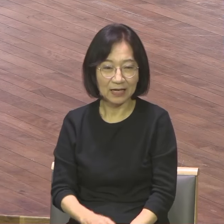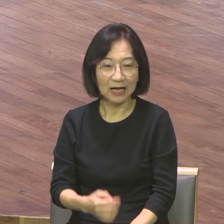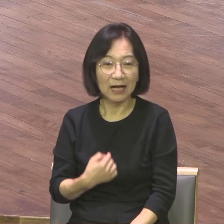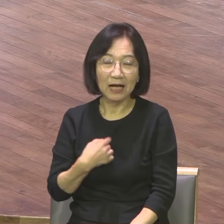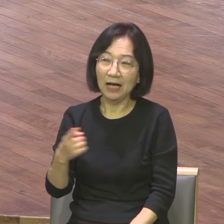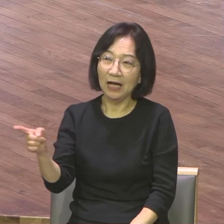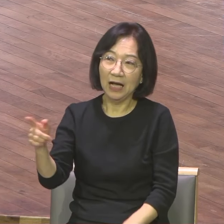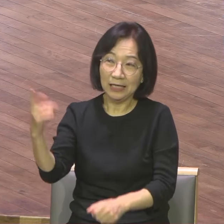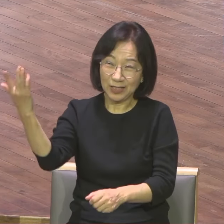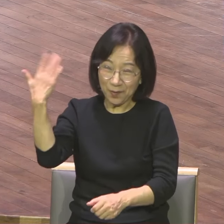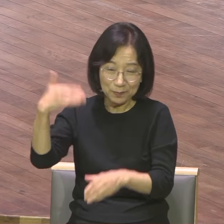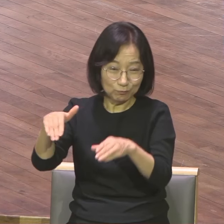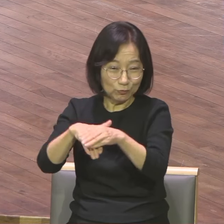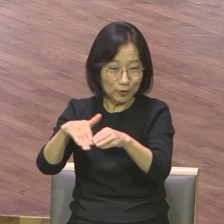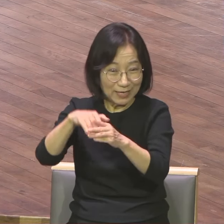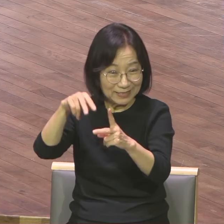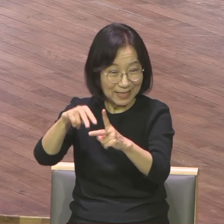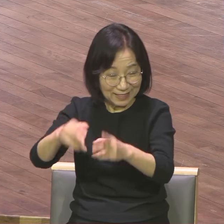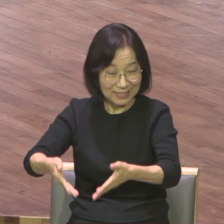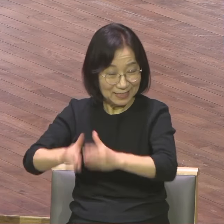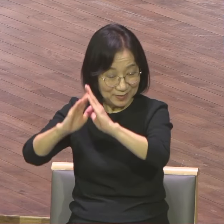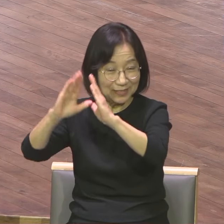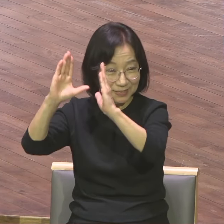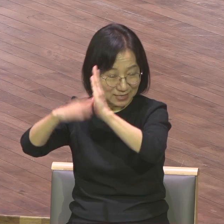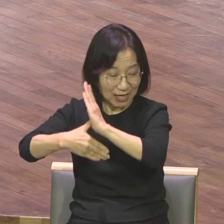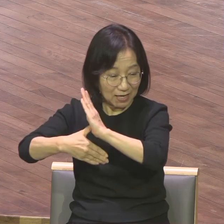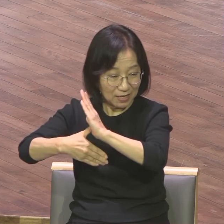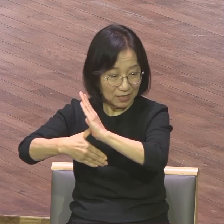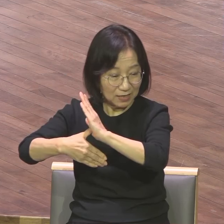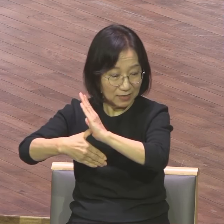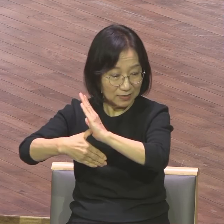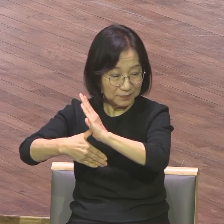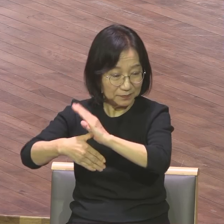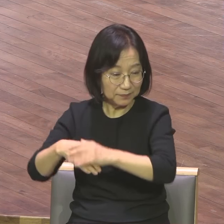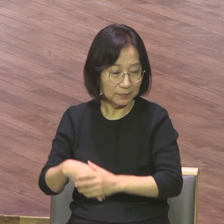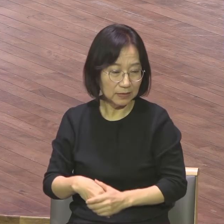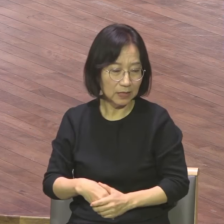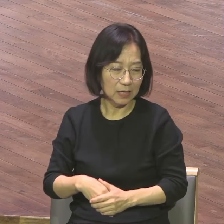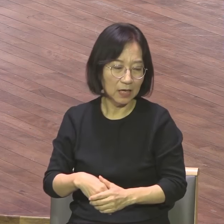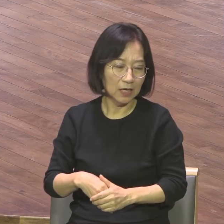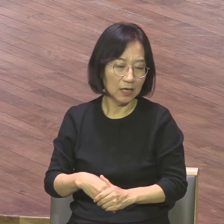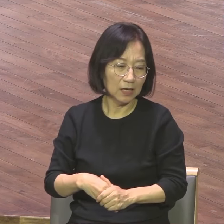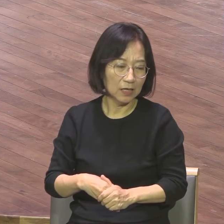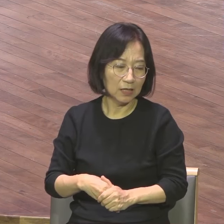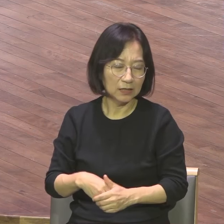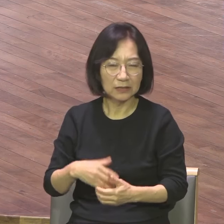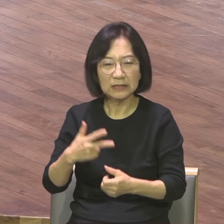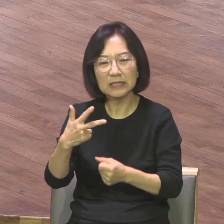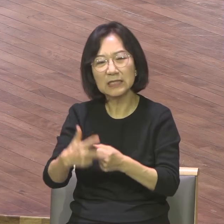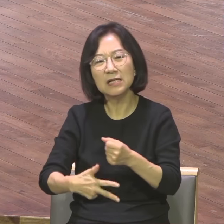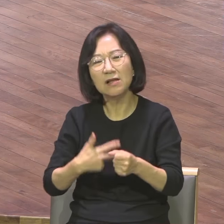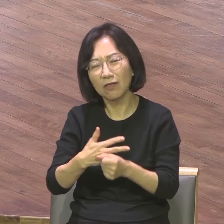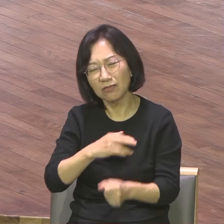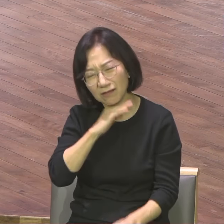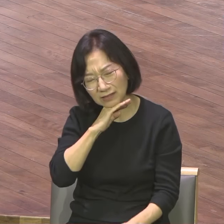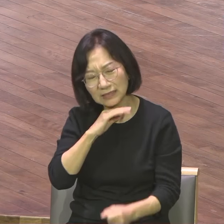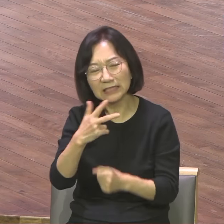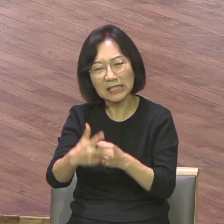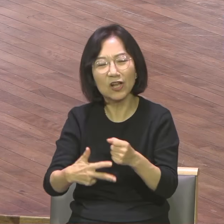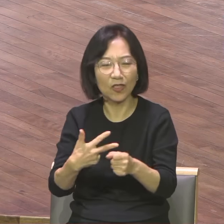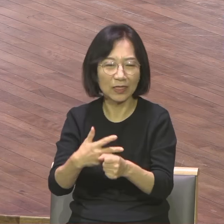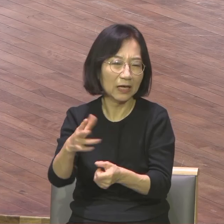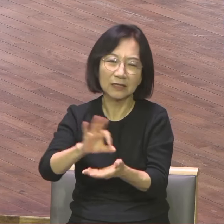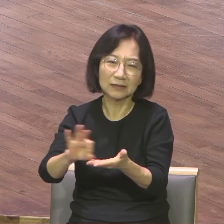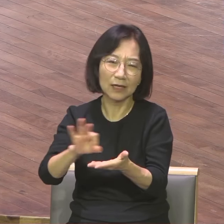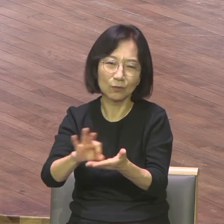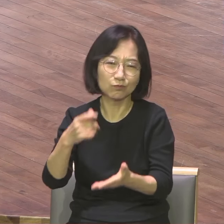문화센터가 세워졌을 때요, 이 땅이 거의 7년 그냥 비어 있었어요. 그냥 비어